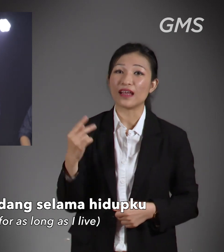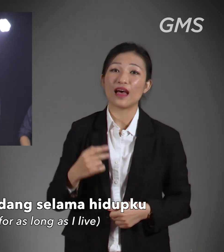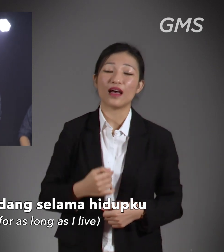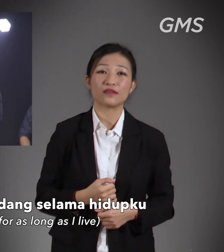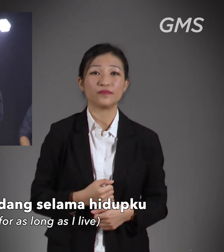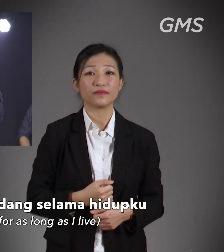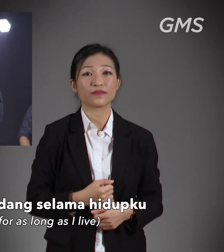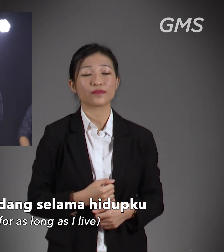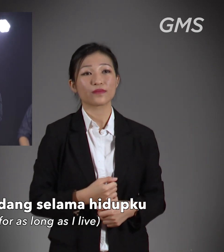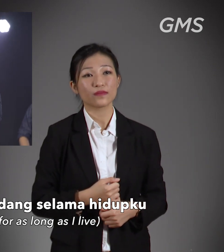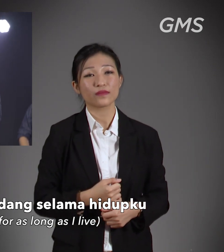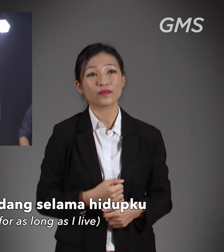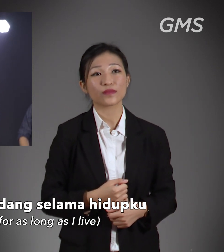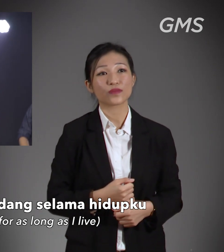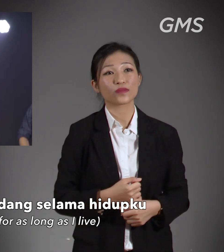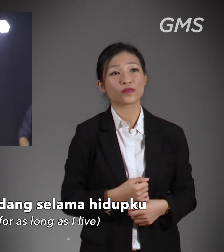pandang